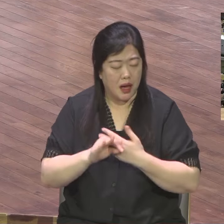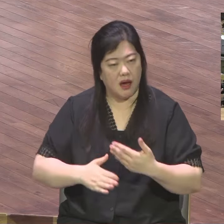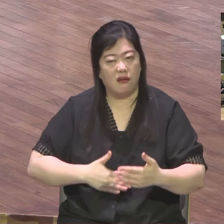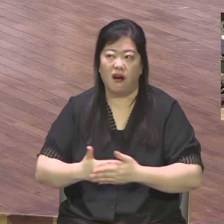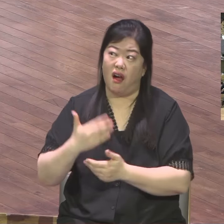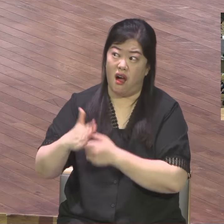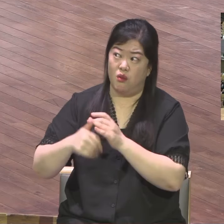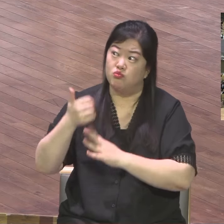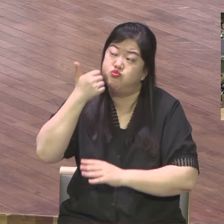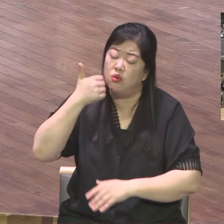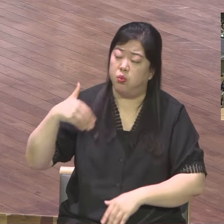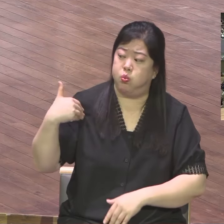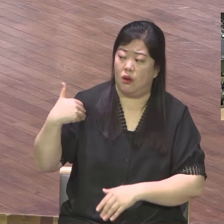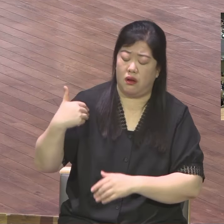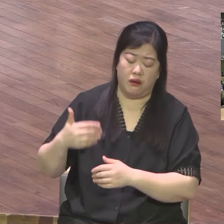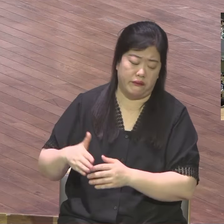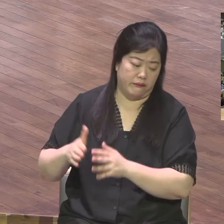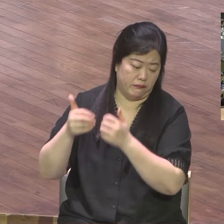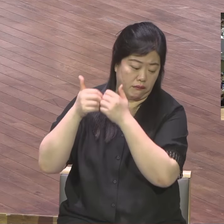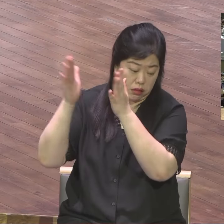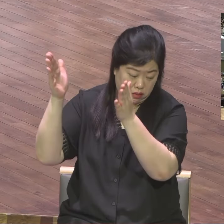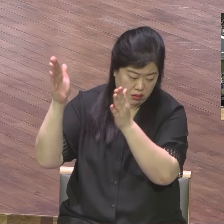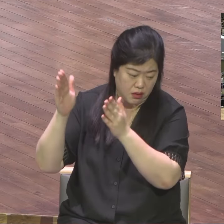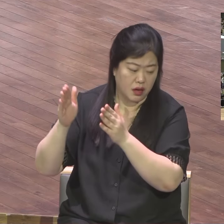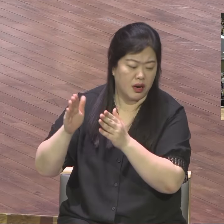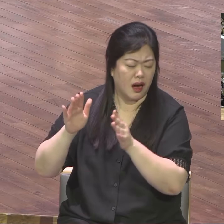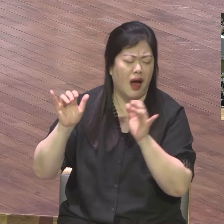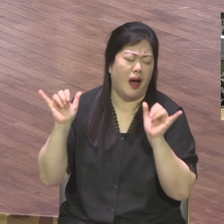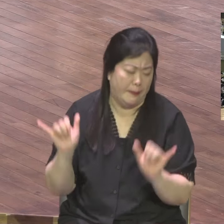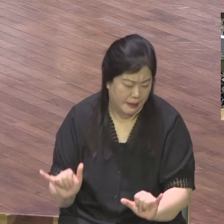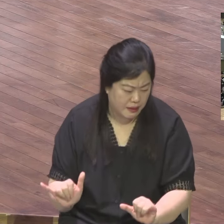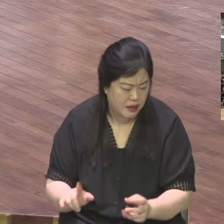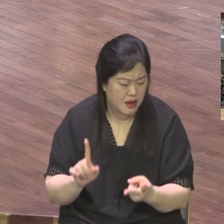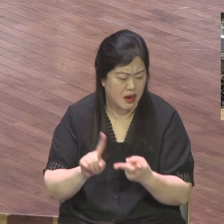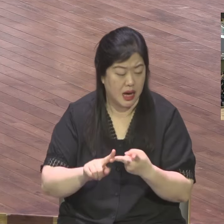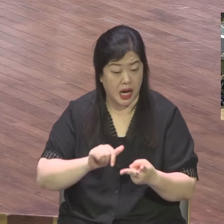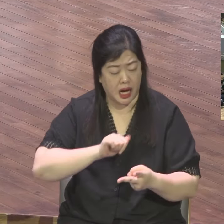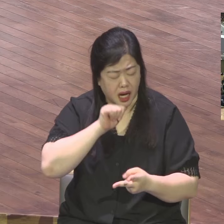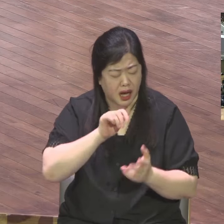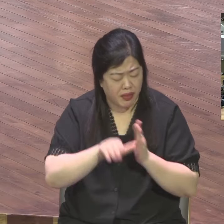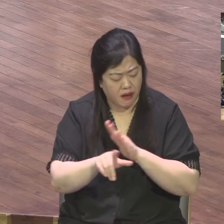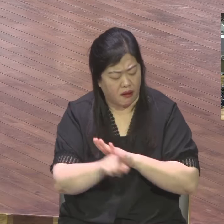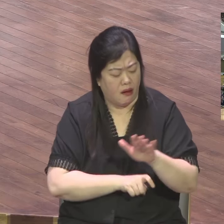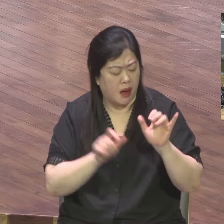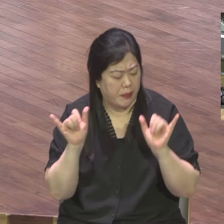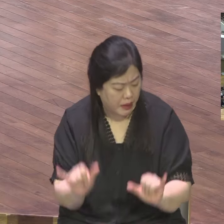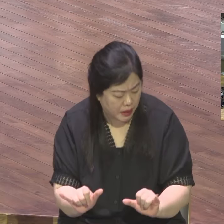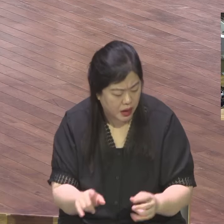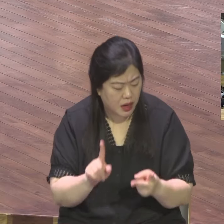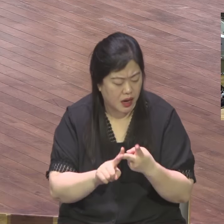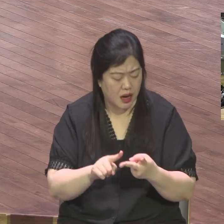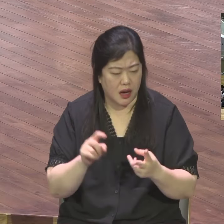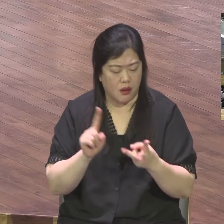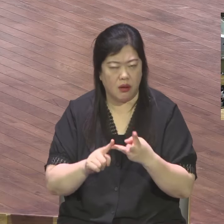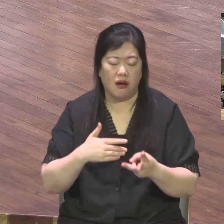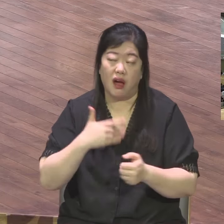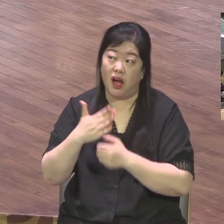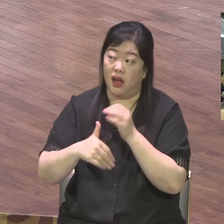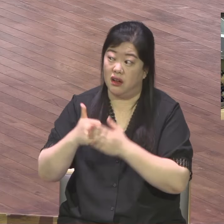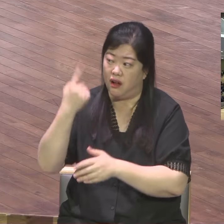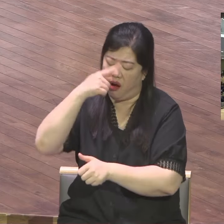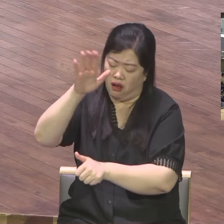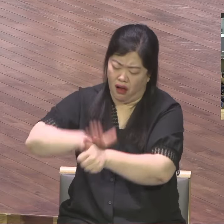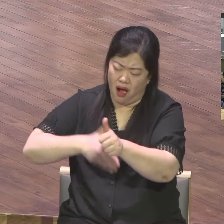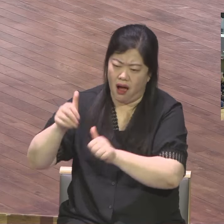모른다 여호와가 누구냐 할까 하오며 혹 내가 가난하여 도둑질하고 내 하나님 이름을 욕되게 할까 두려워함이니이다.